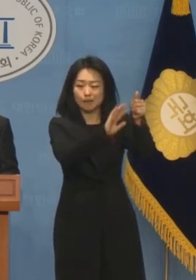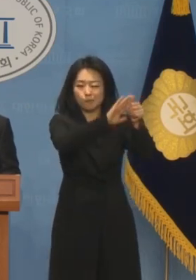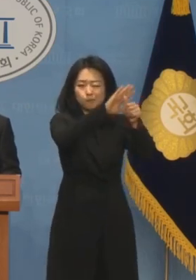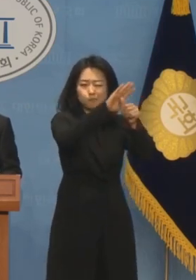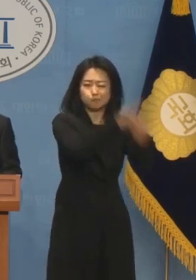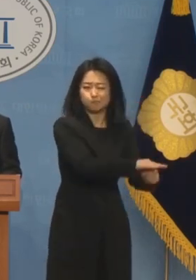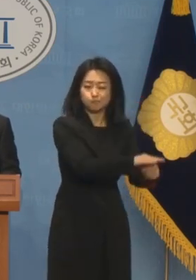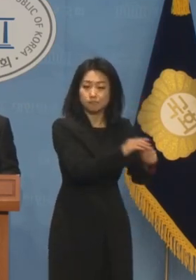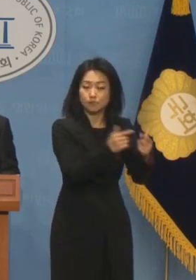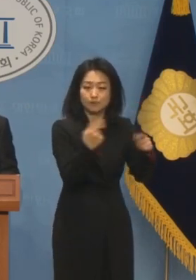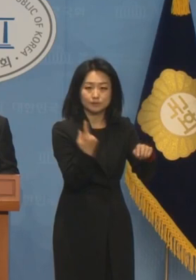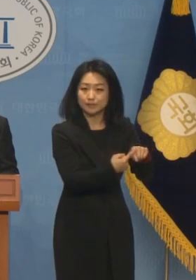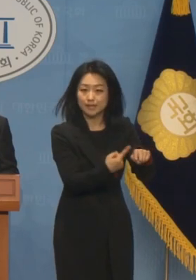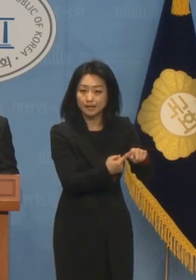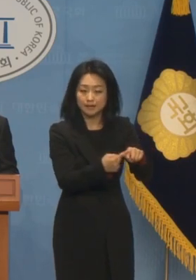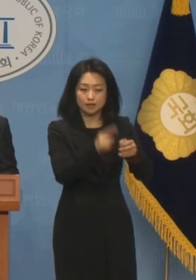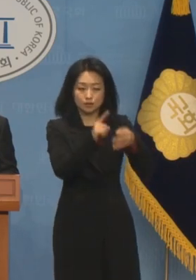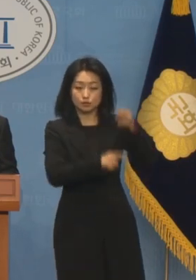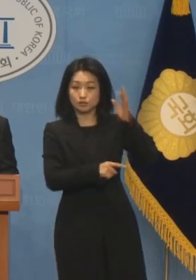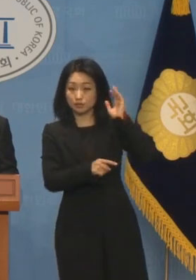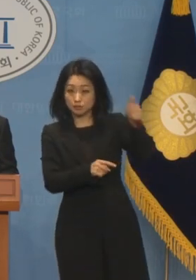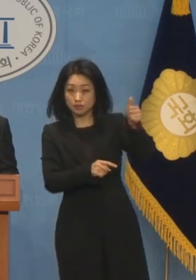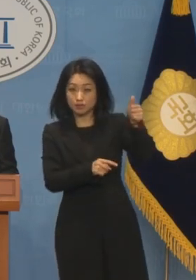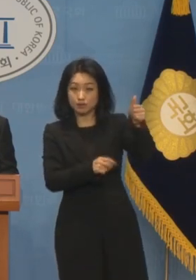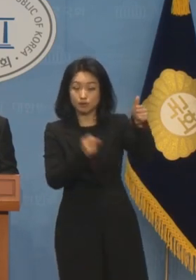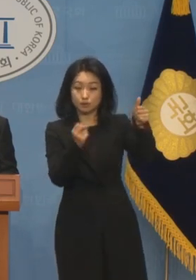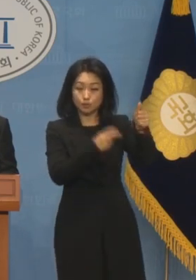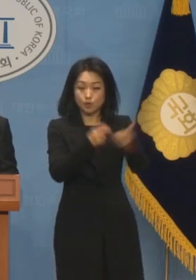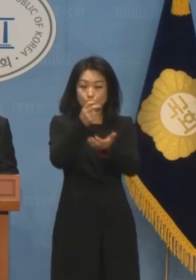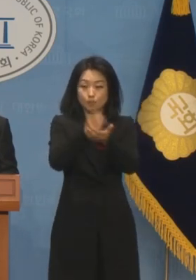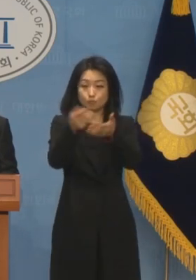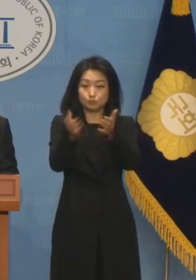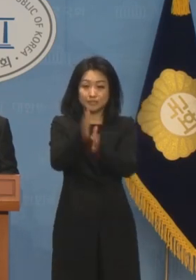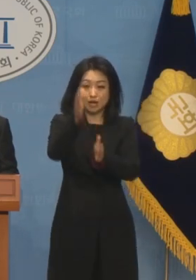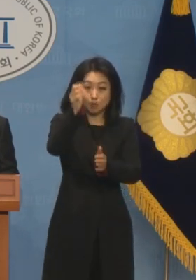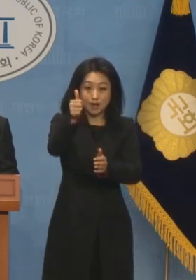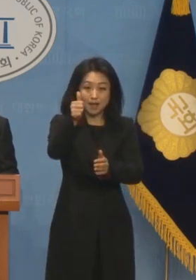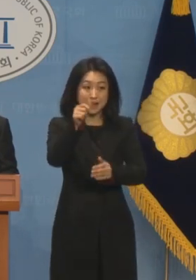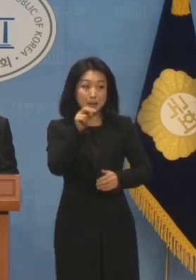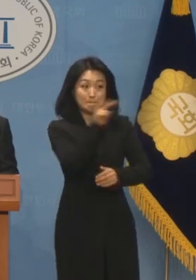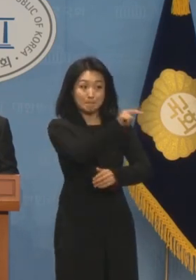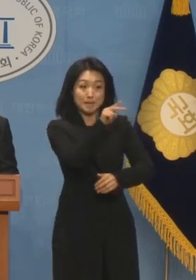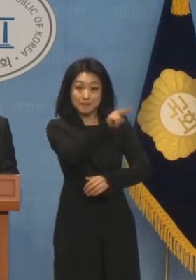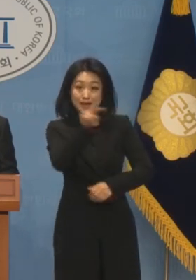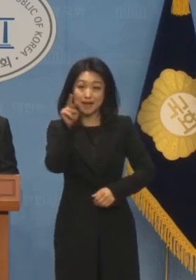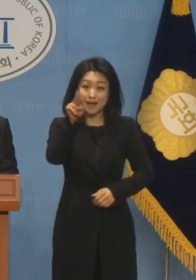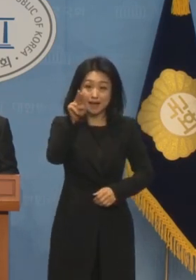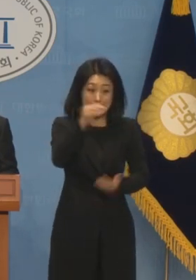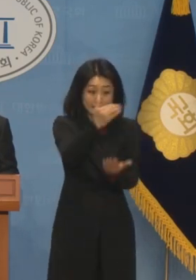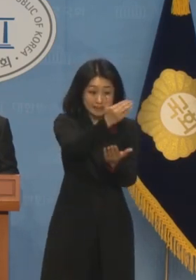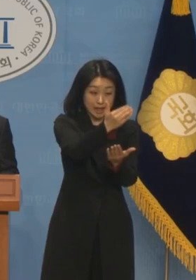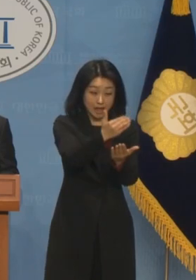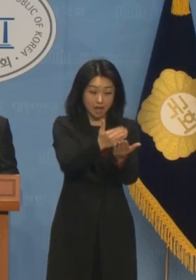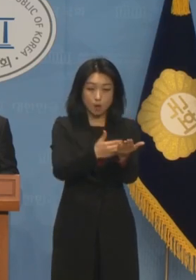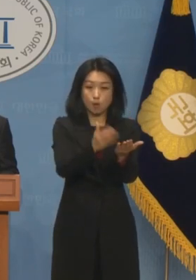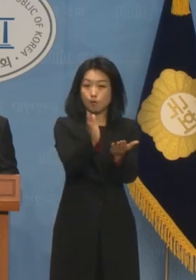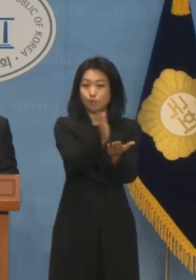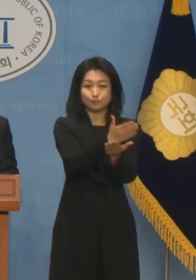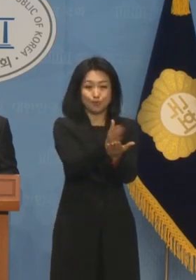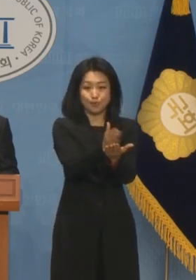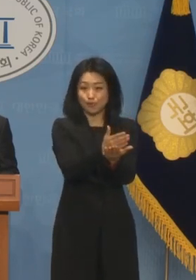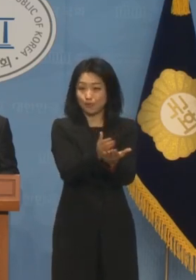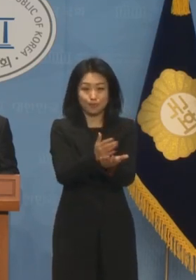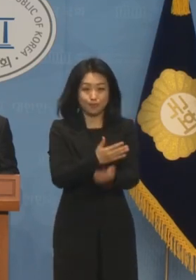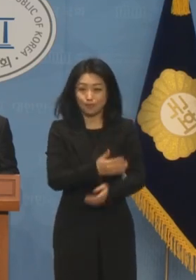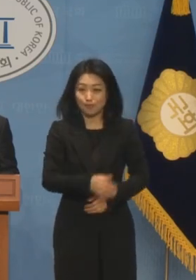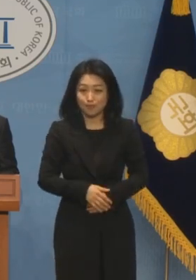불신임해버렸습니다. 윤석열 대통령과 박성재 법무장관을 비판하는 글이 하나도 보이지 않습니다.